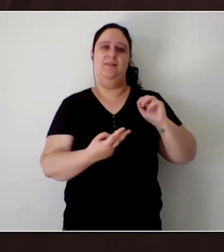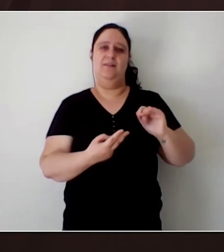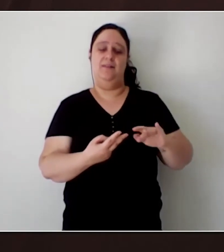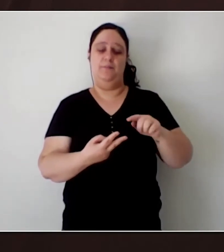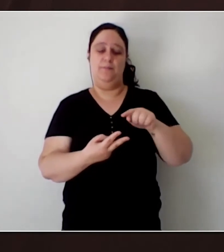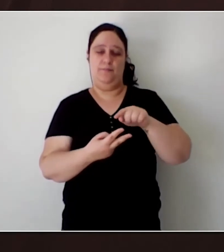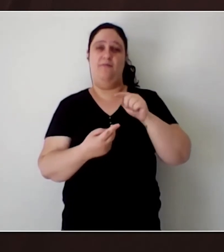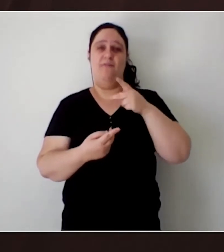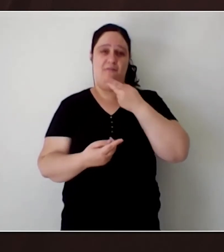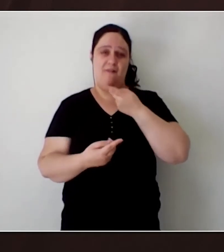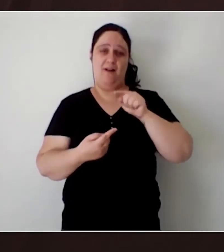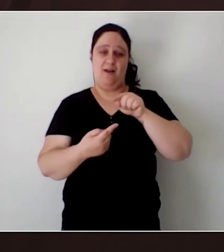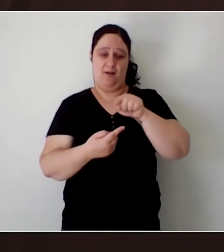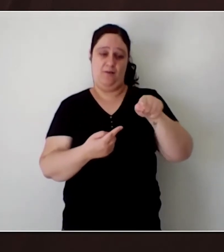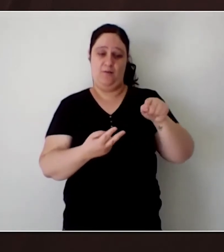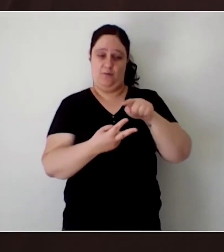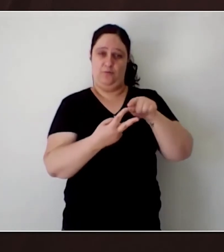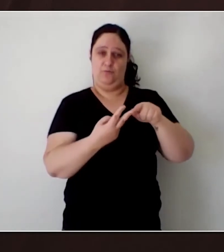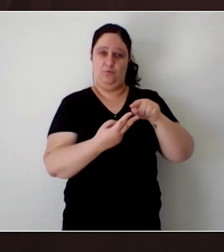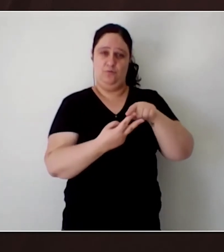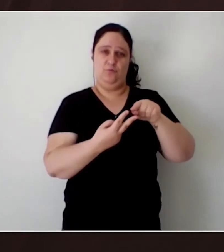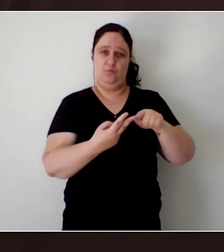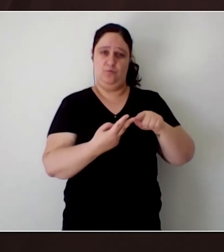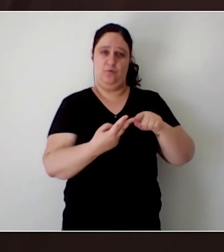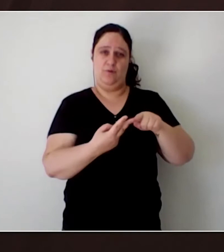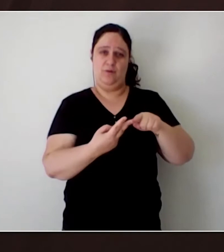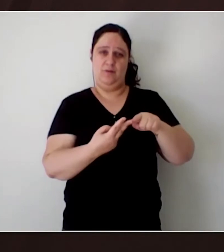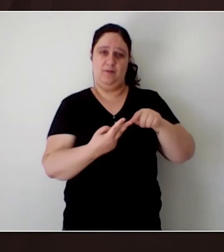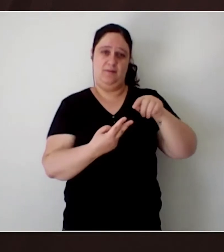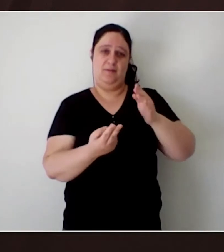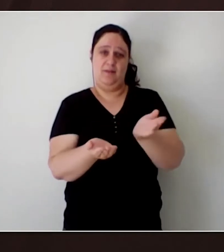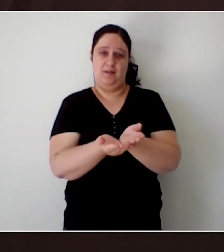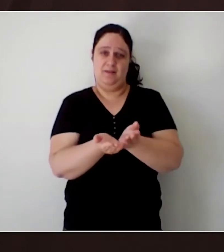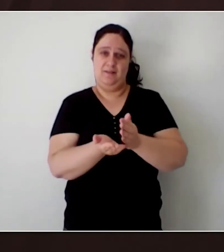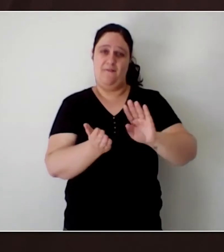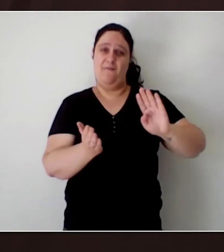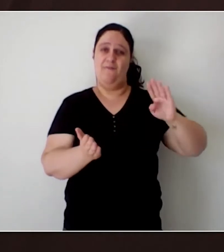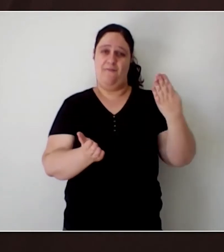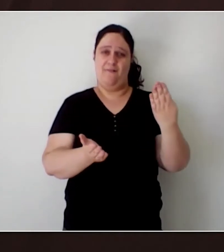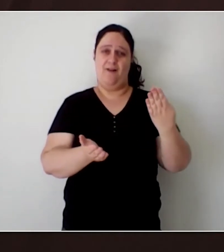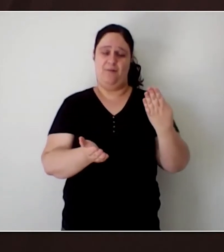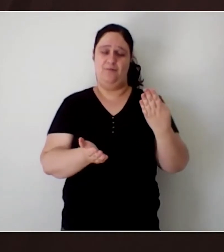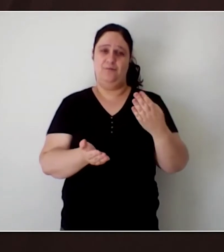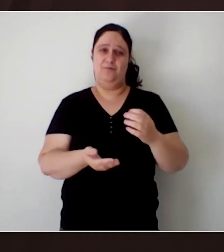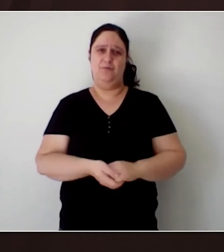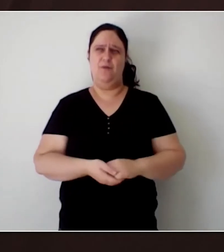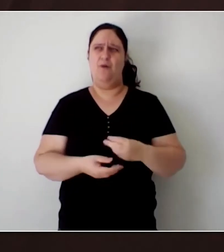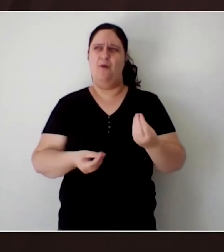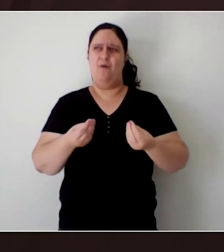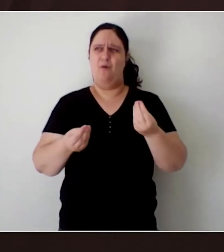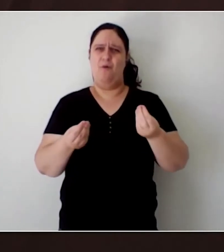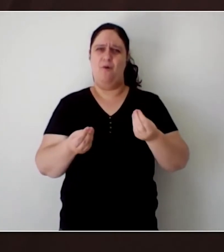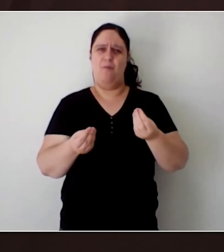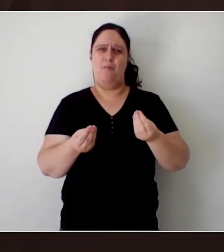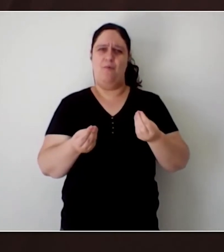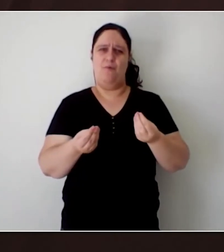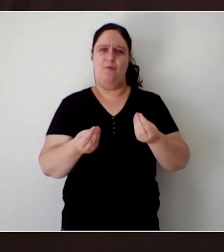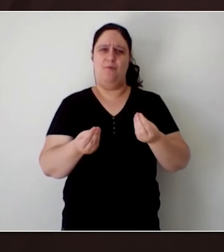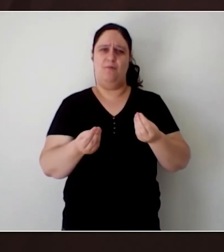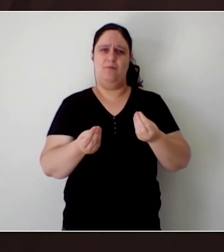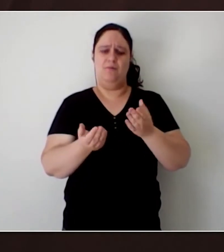mas como eles se desviaram da verdade, se alguém se desvia da verdade, porque estava na